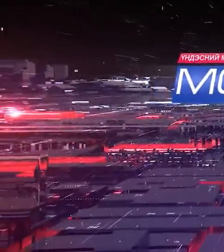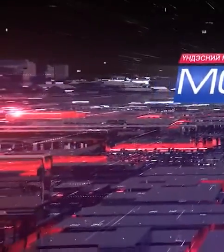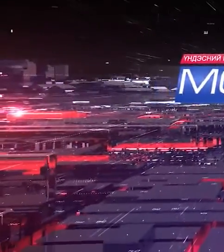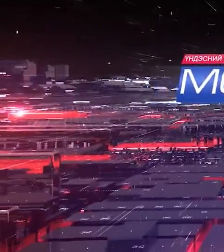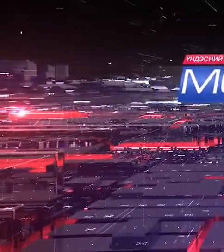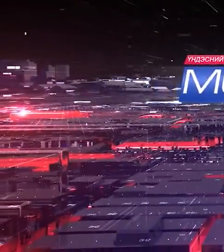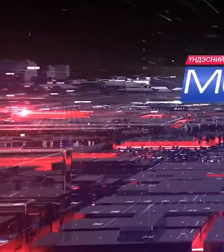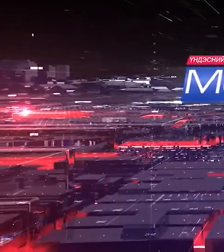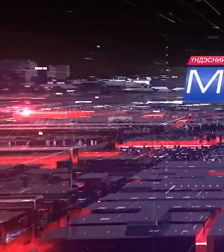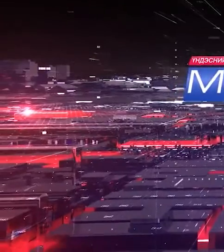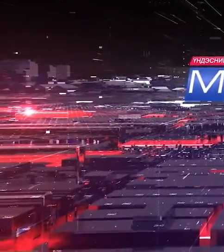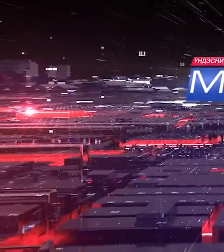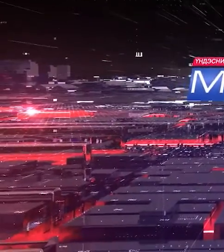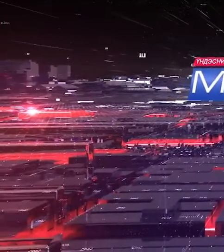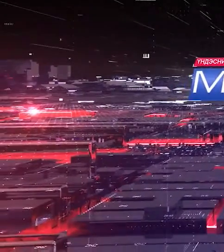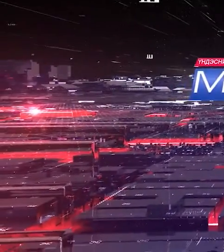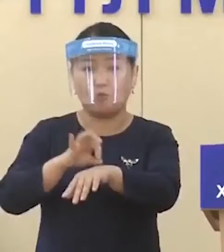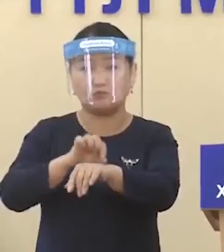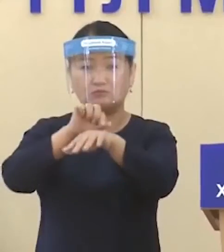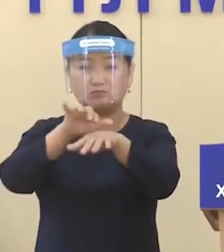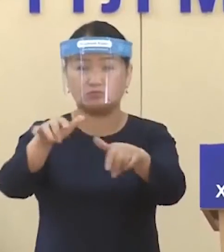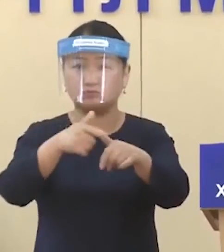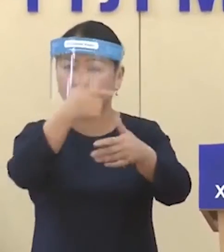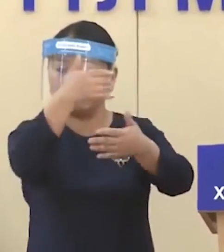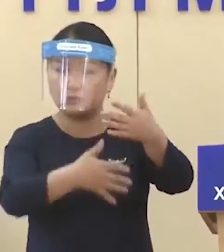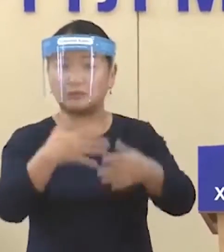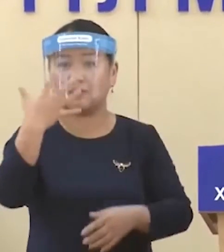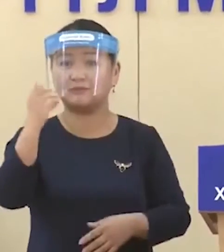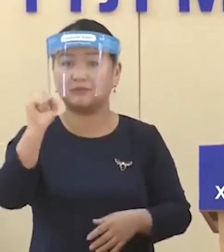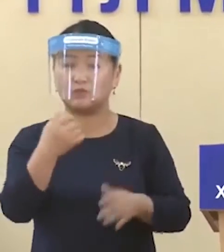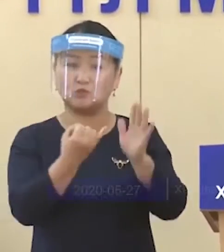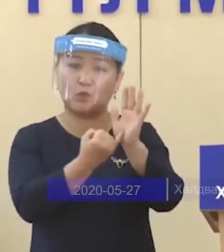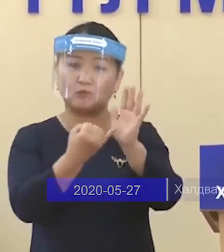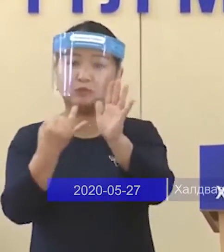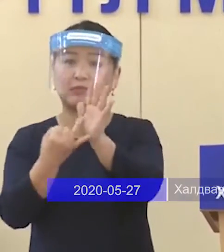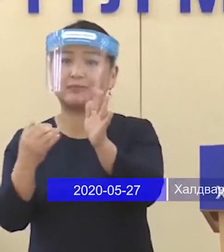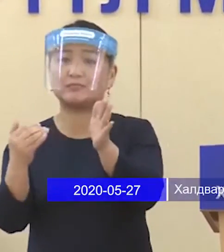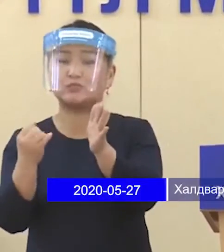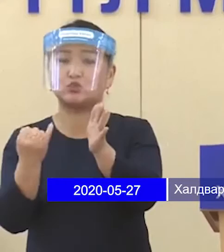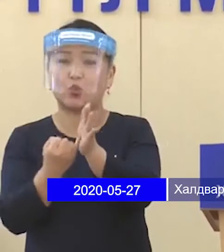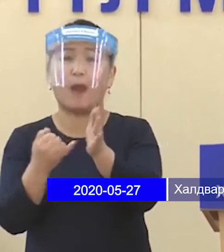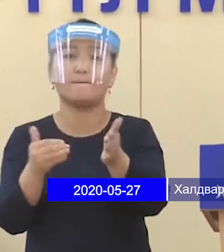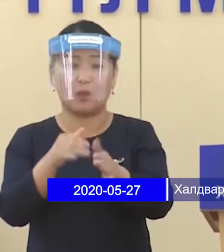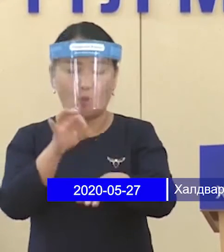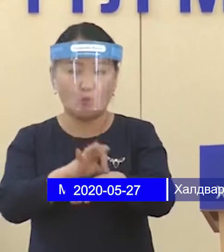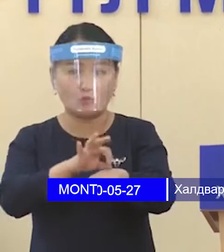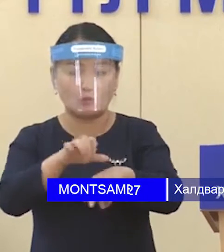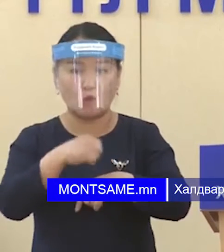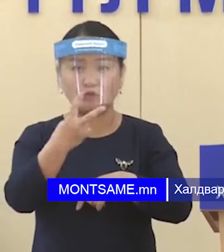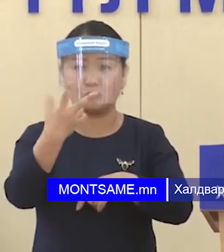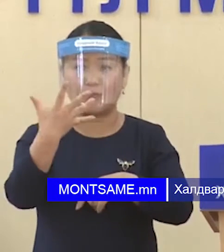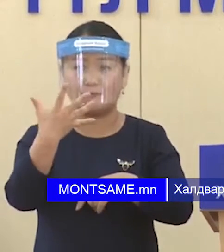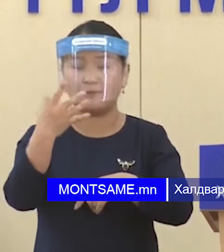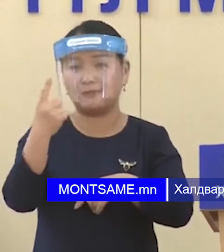Монцамын агентлаг мэдээлж байна. Эрүүл мэндийн яамнаас коронавирус талбарын нөхцөл байдлын талаарх ээлжид мэдээлэлээ